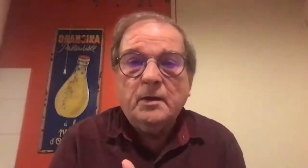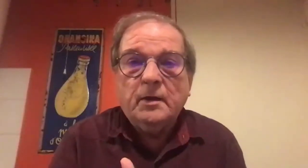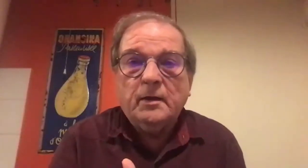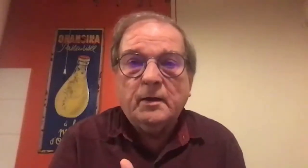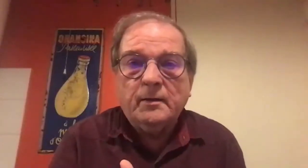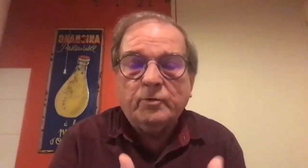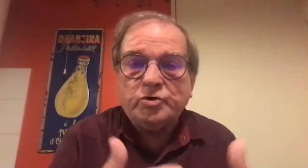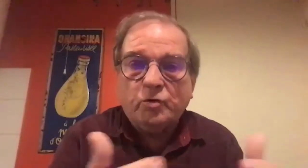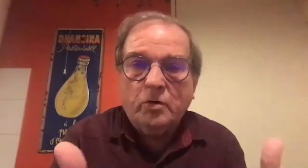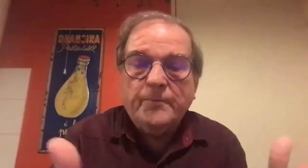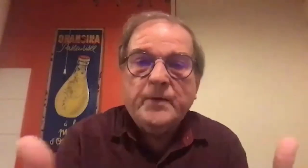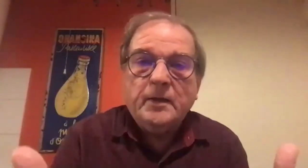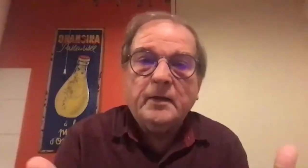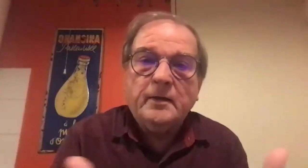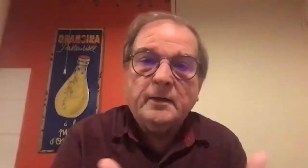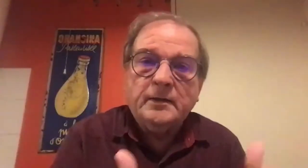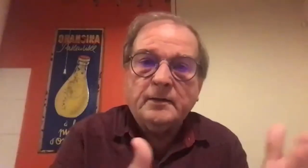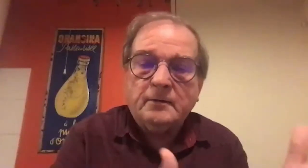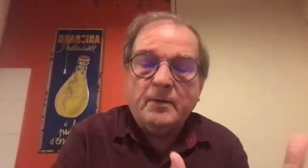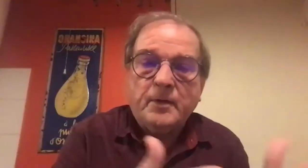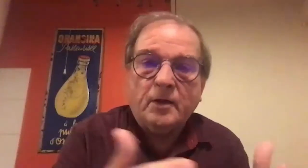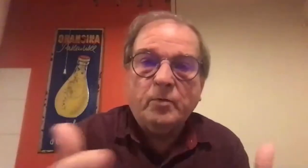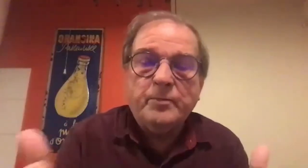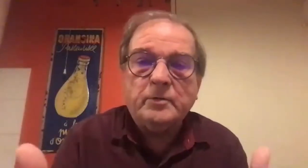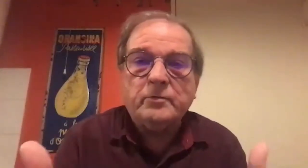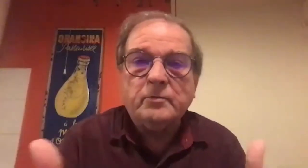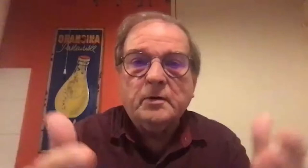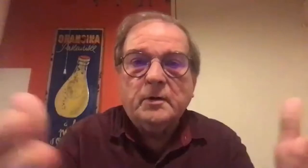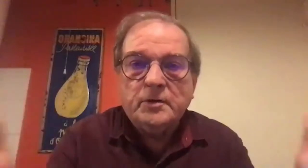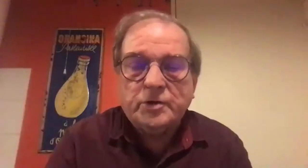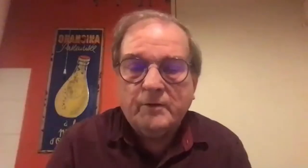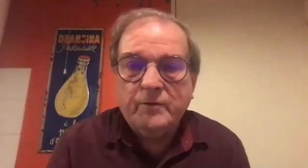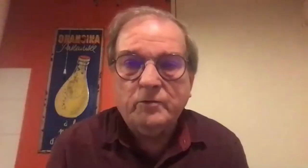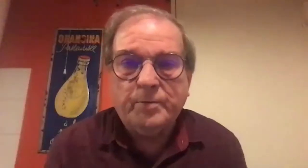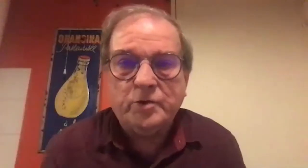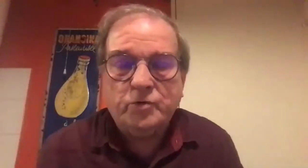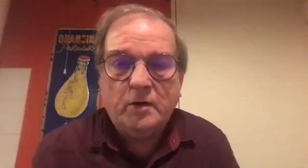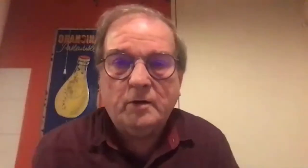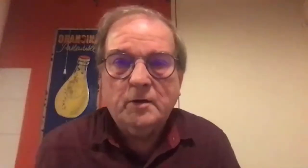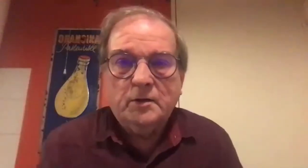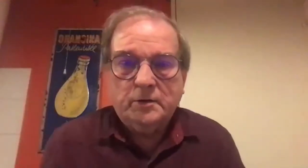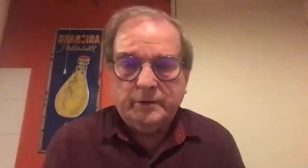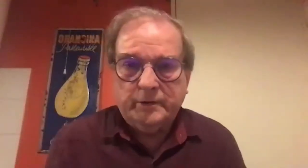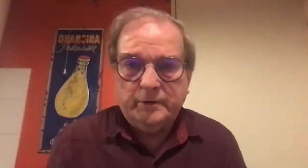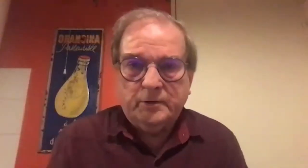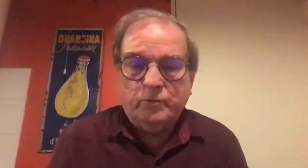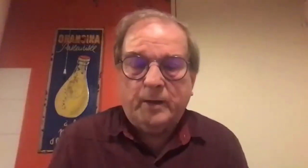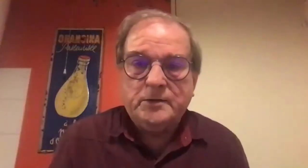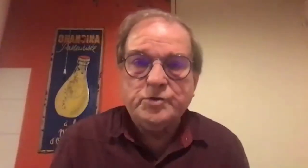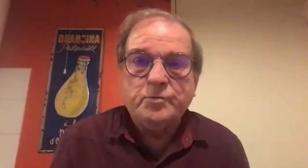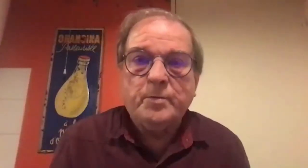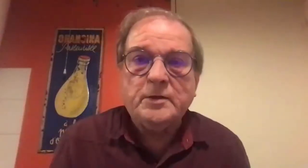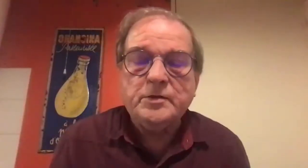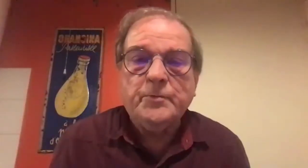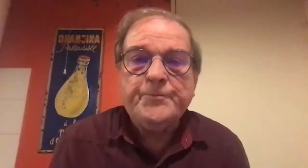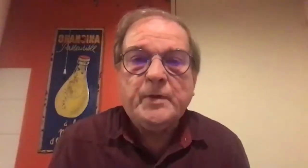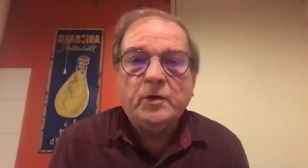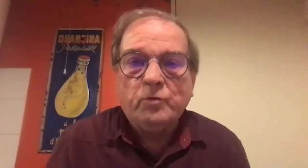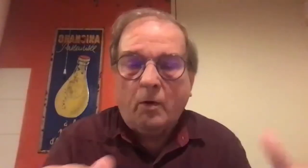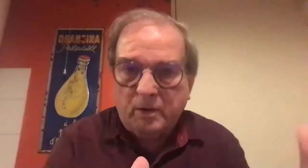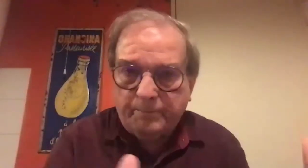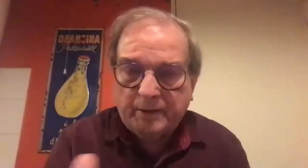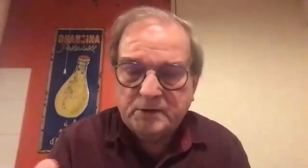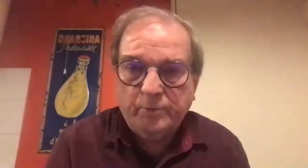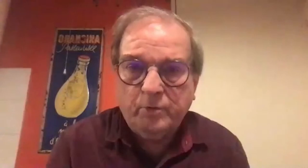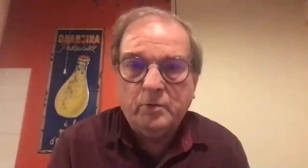exemplo, mostrou, em determinado momento, né, escrevendo para a história do marxismo no Brasil,